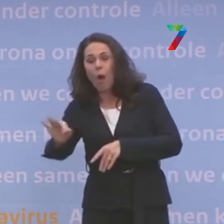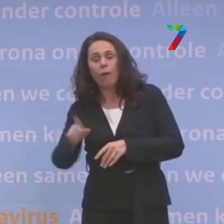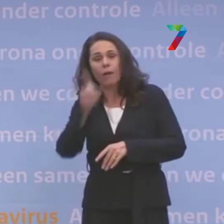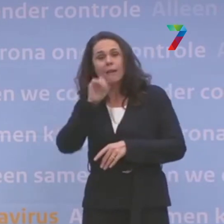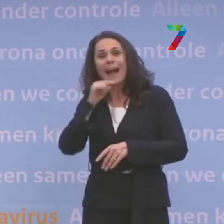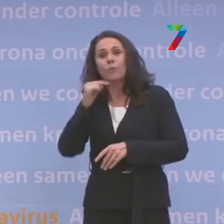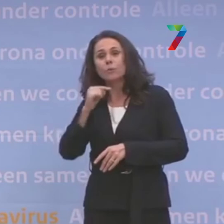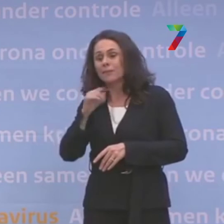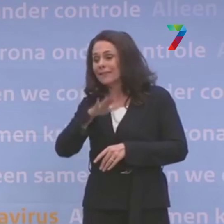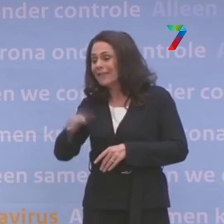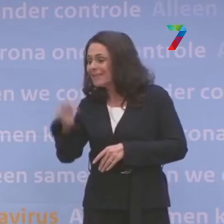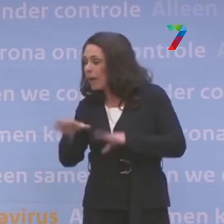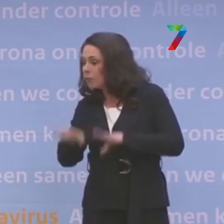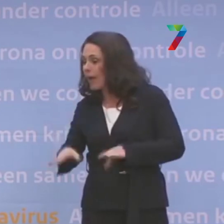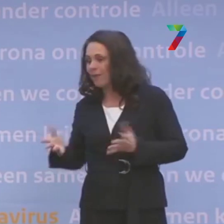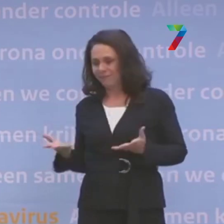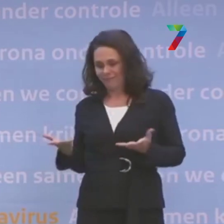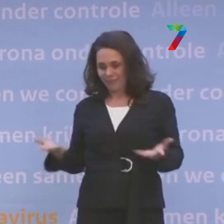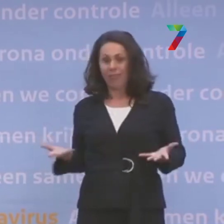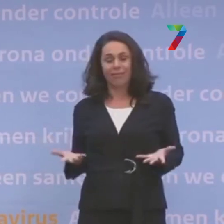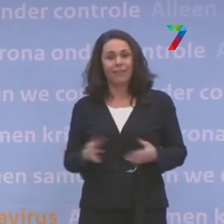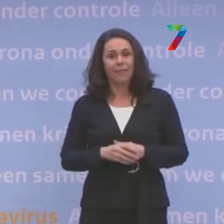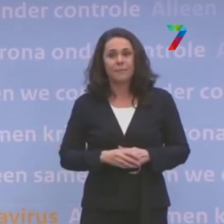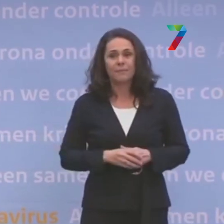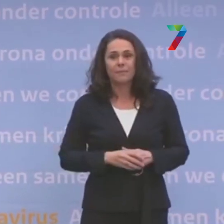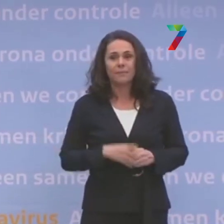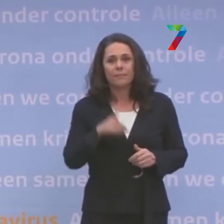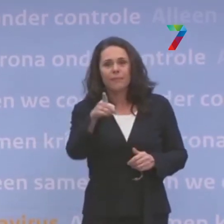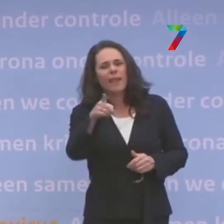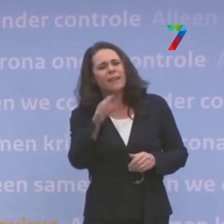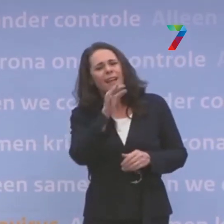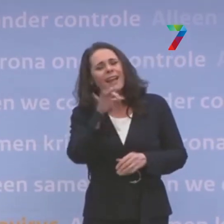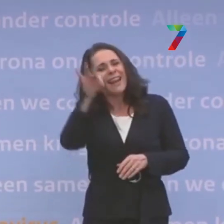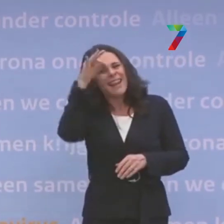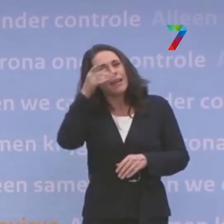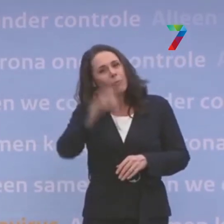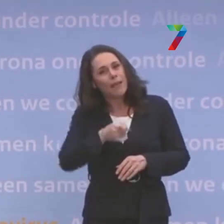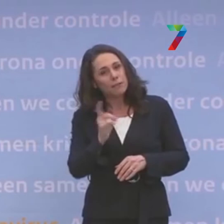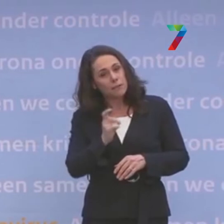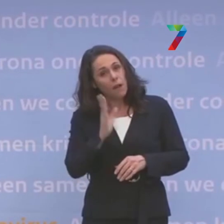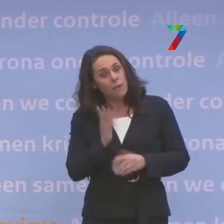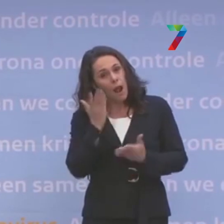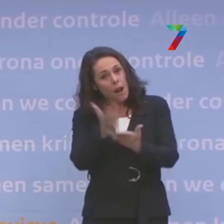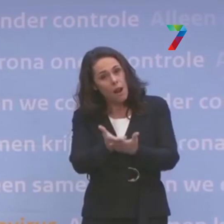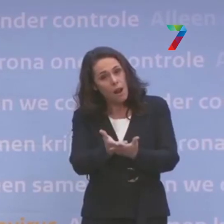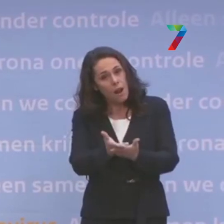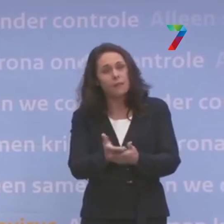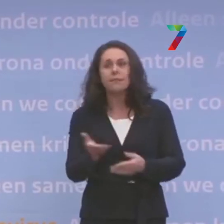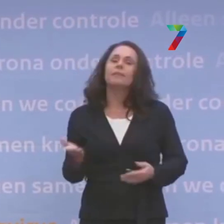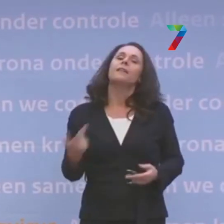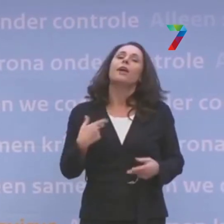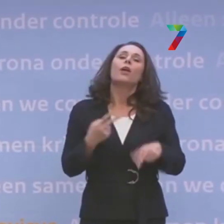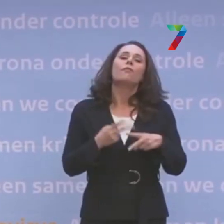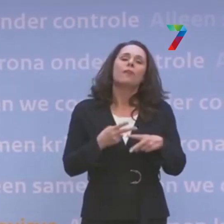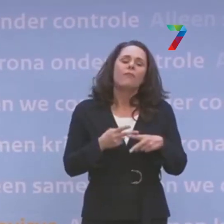half maart, dan heb je daar natuurlijk ook mee te maken. En geldt de leerplicht zo direct ook? Nou, weet u, mijn verwachting is dat heel veel